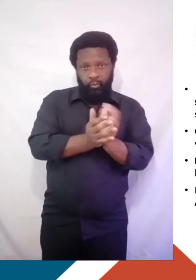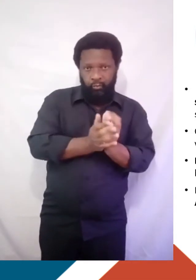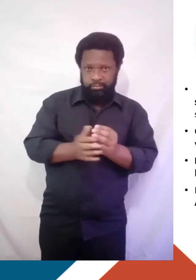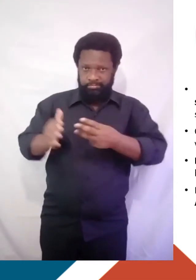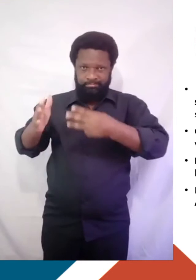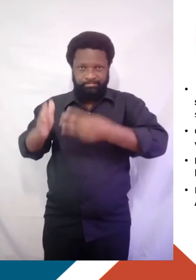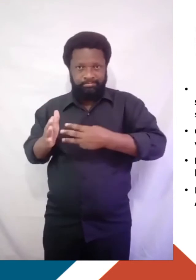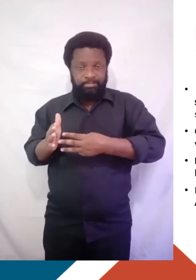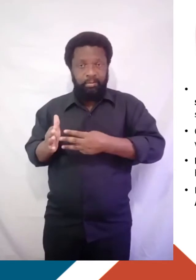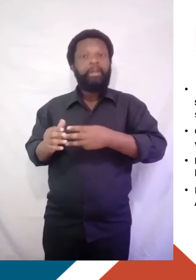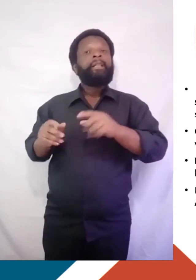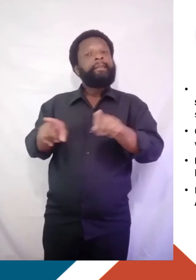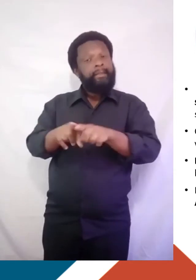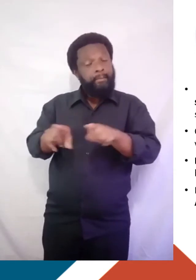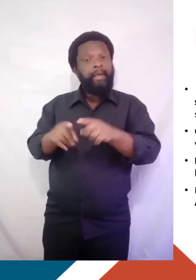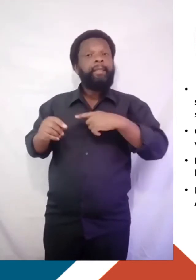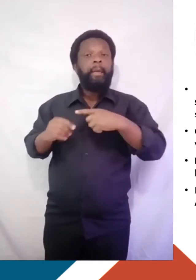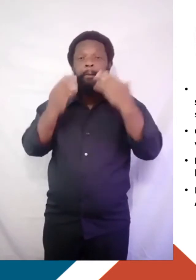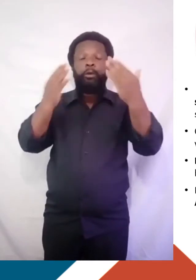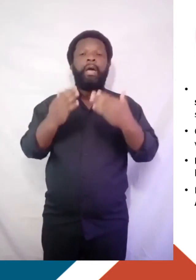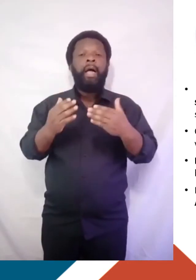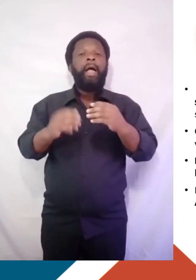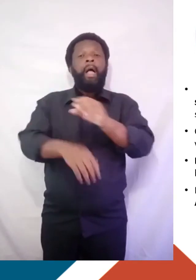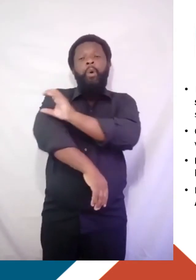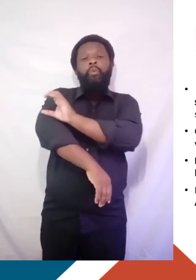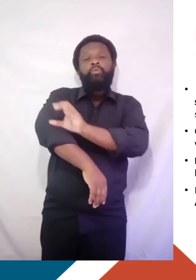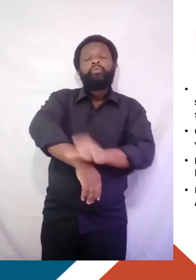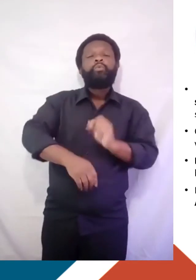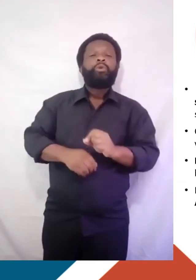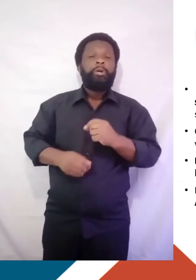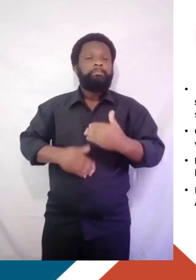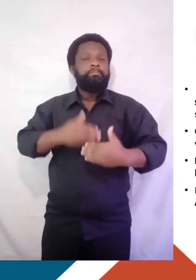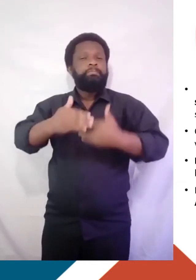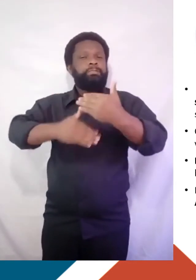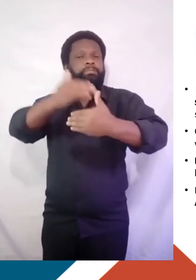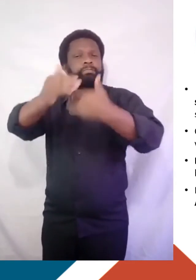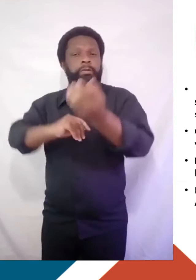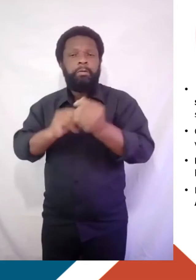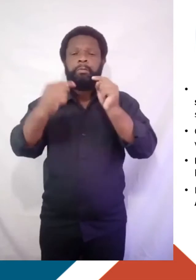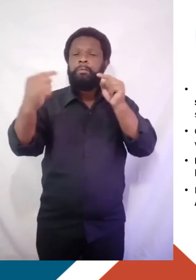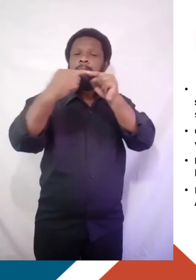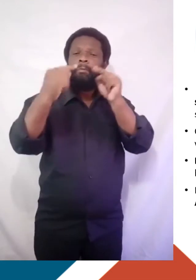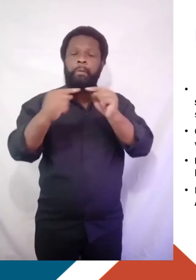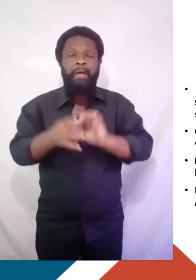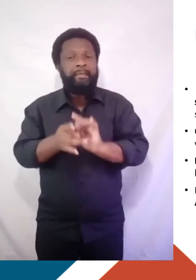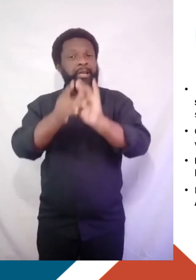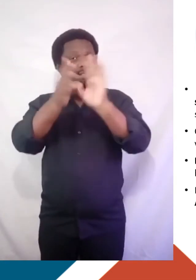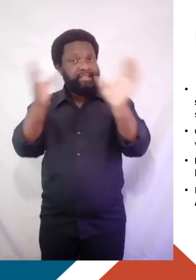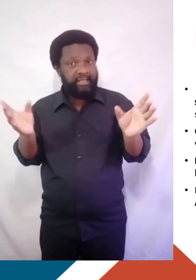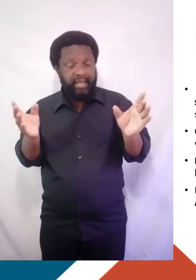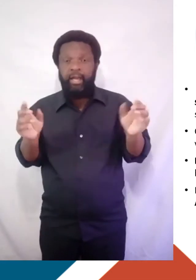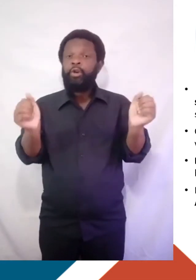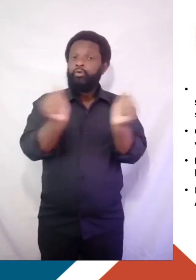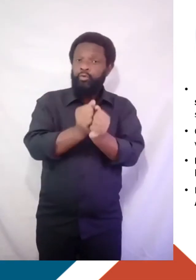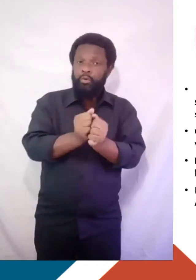chamada geração condoreira. Reflete uma cultura urbana em desenvolvimento, em sintonia com ideais democráticos valorizados